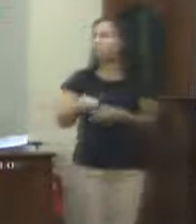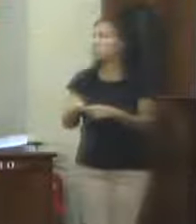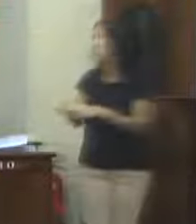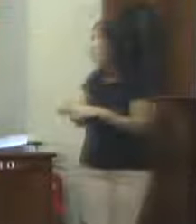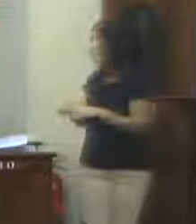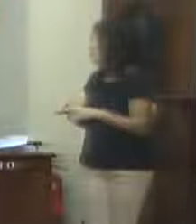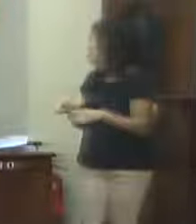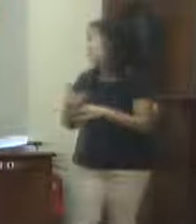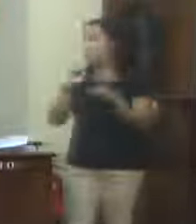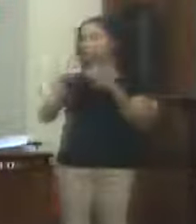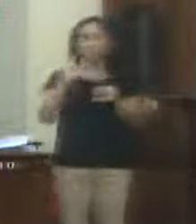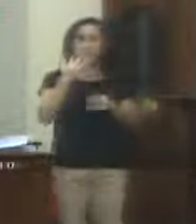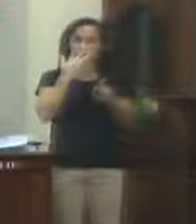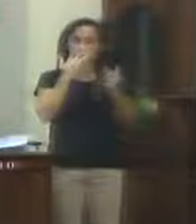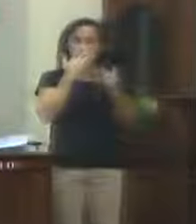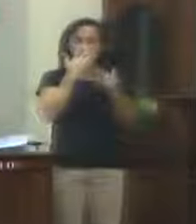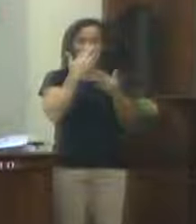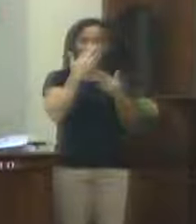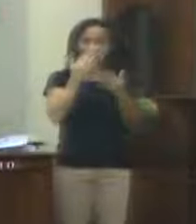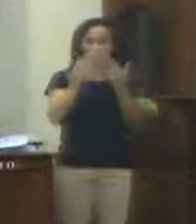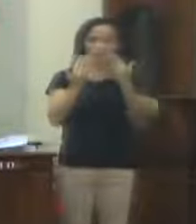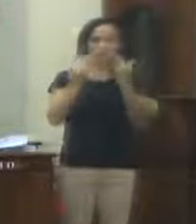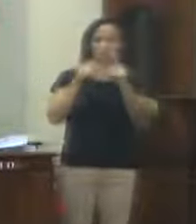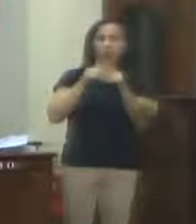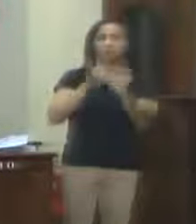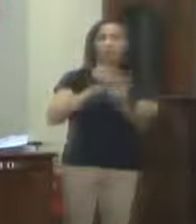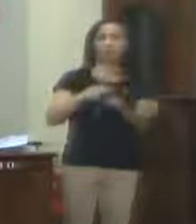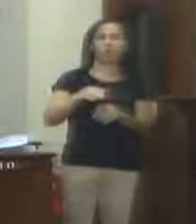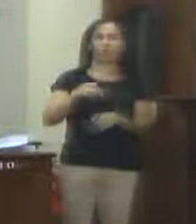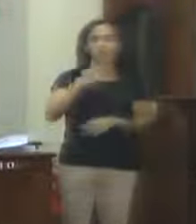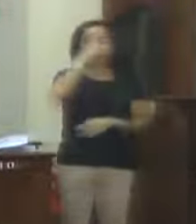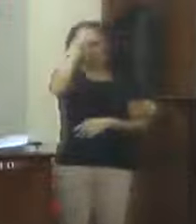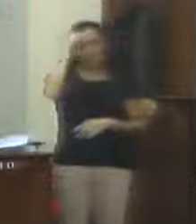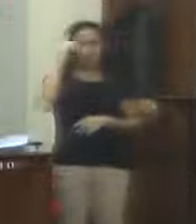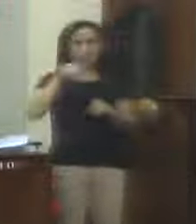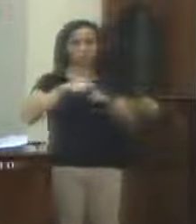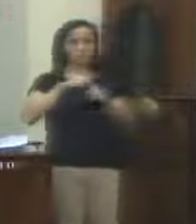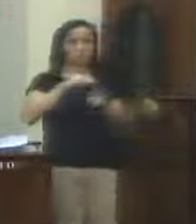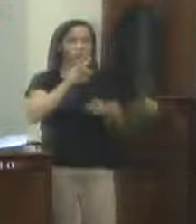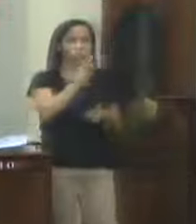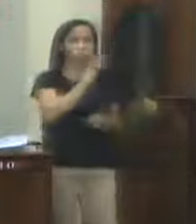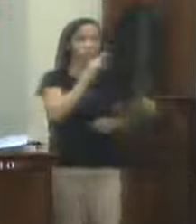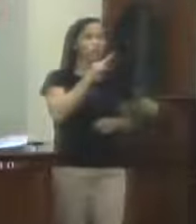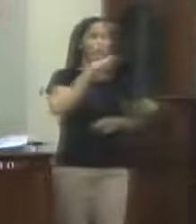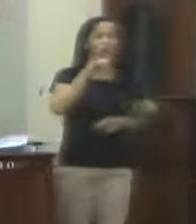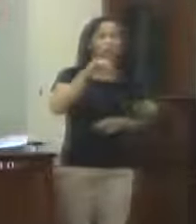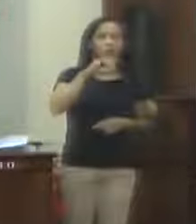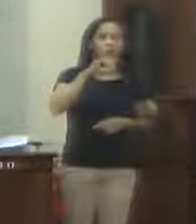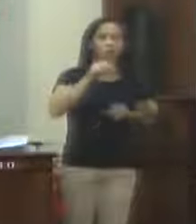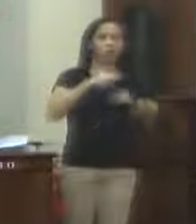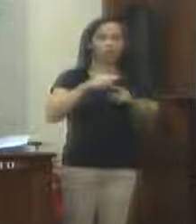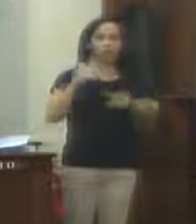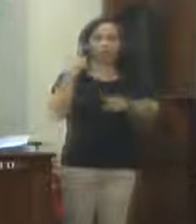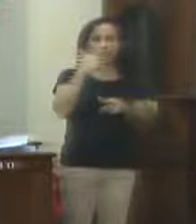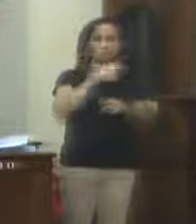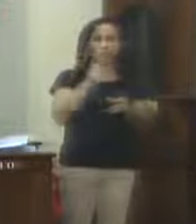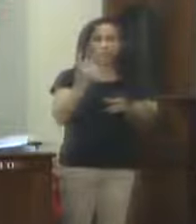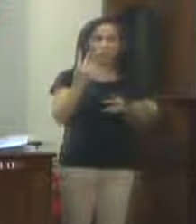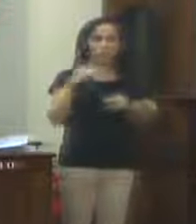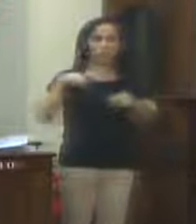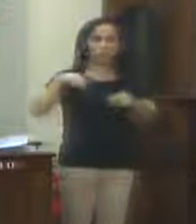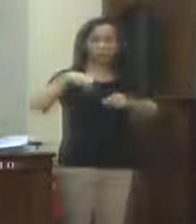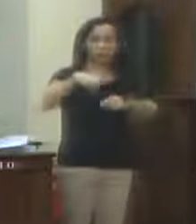questões semelhantes, atender aos anseios da maioria dos motoristas em voltar com a mão dupla na rua Araújo Leite, do